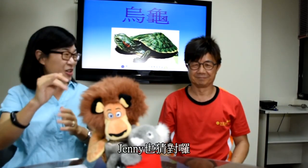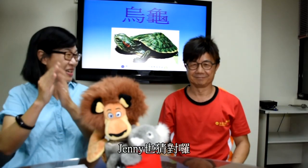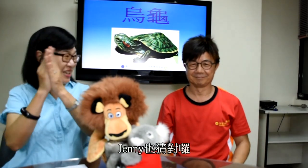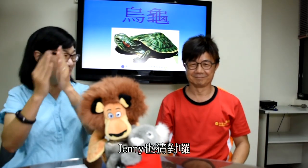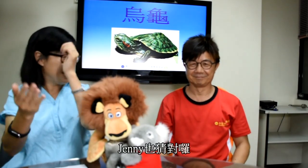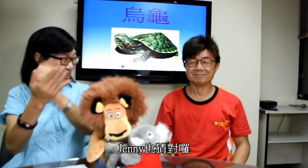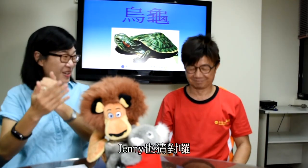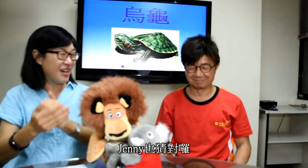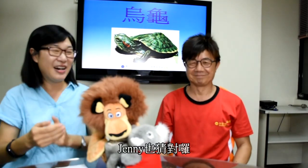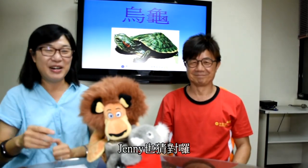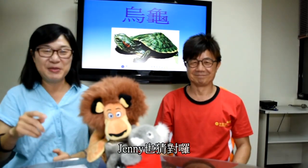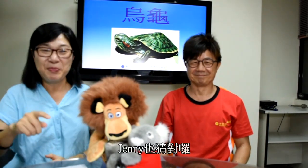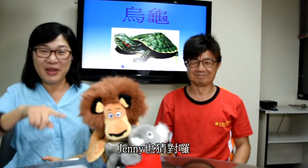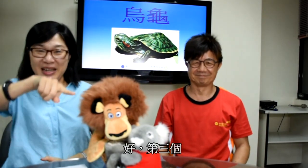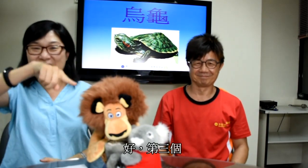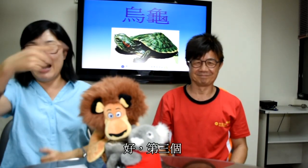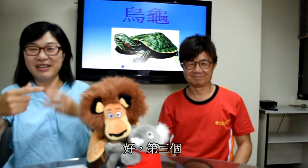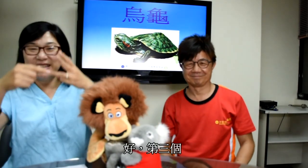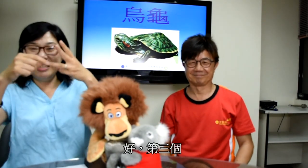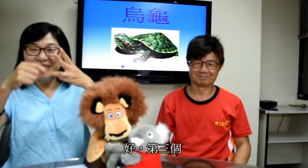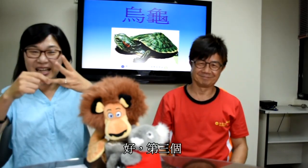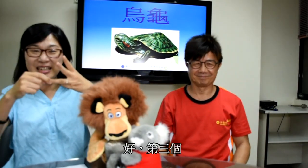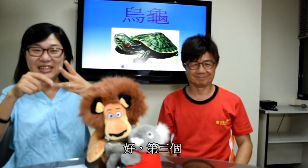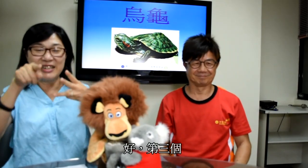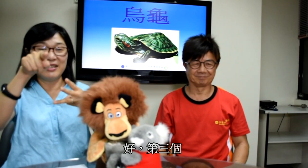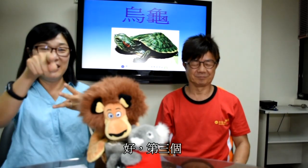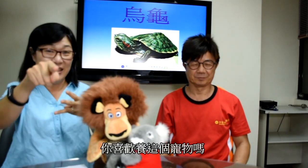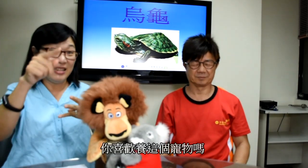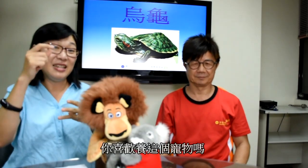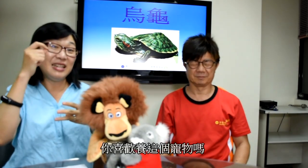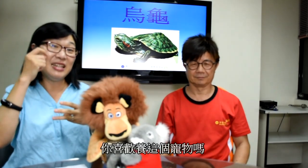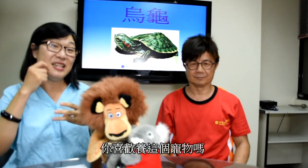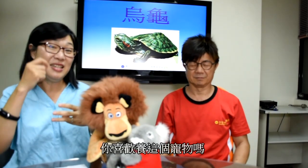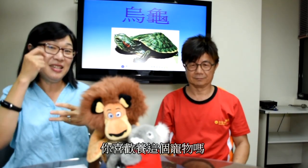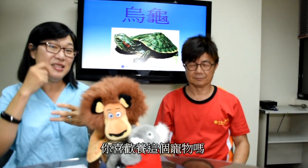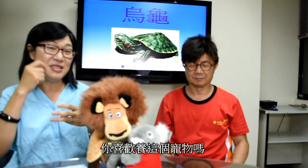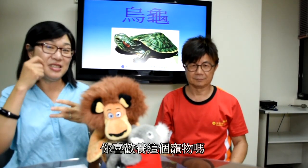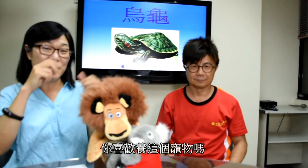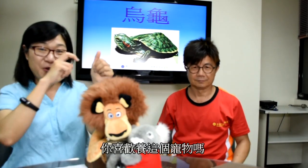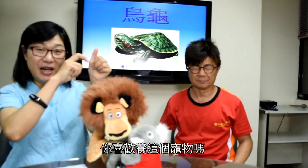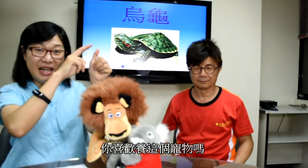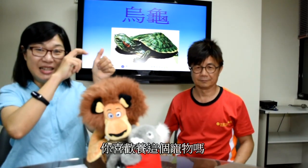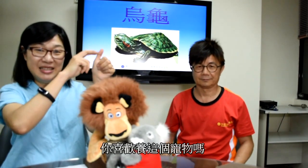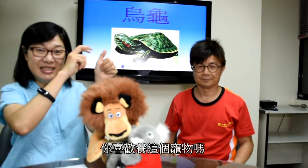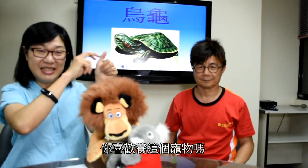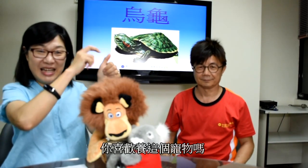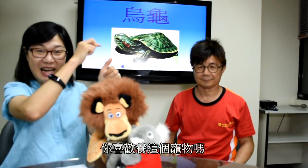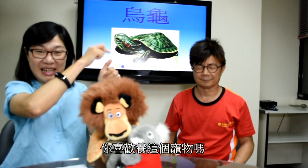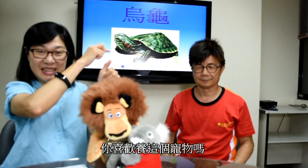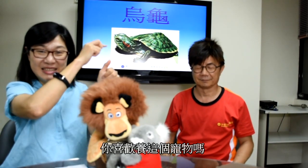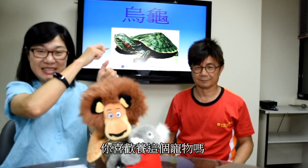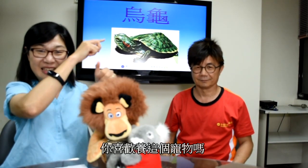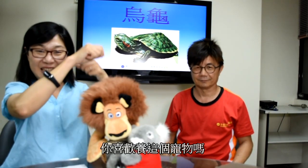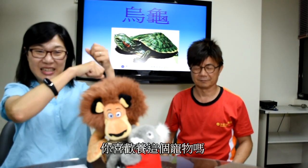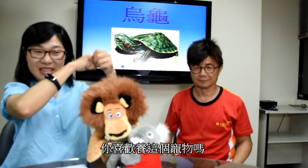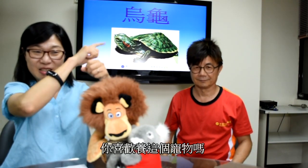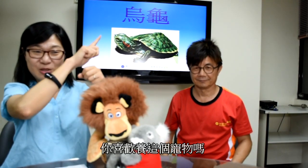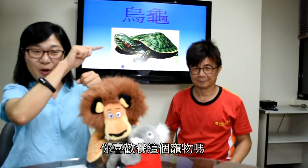，Jenny 也猜对了。好，第三个，你喜欢养这个宠